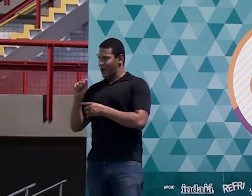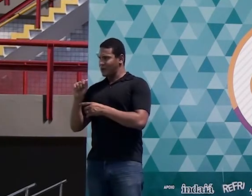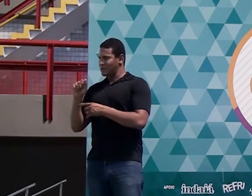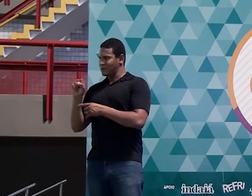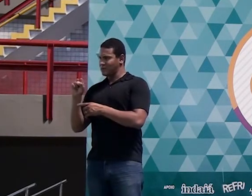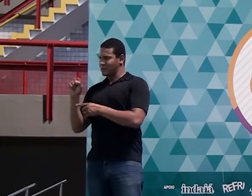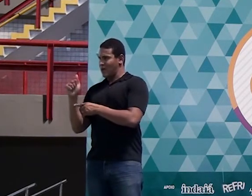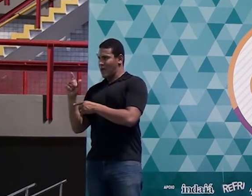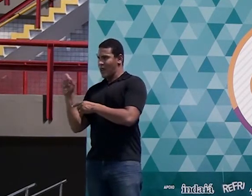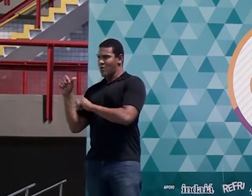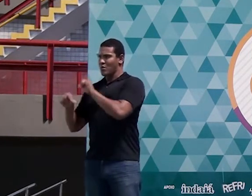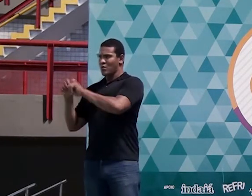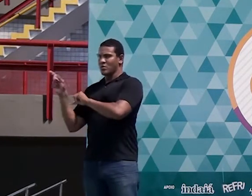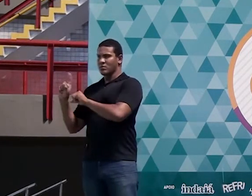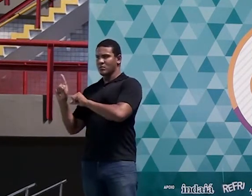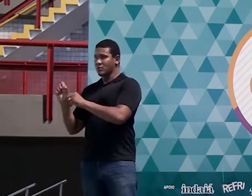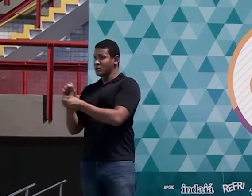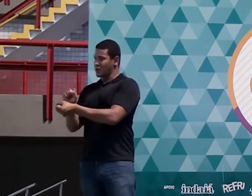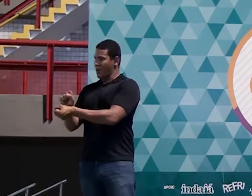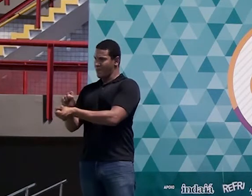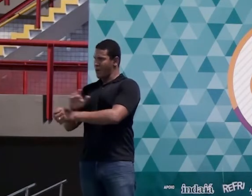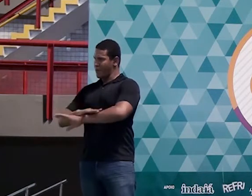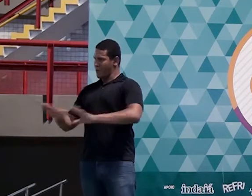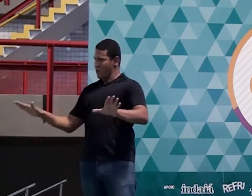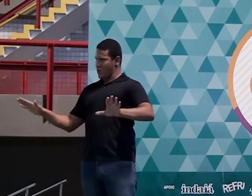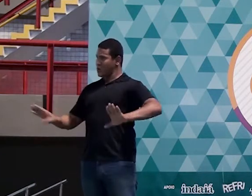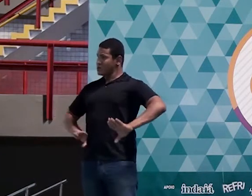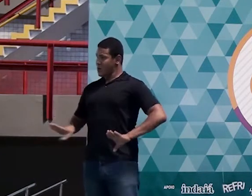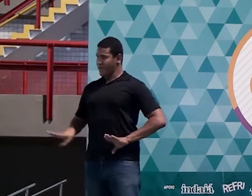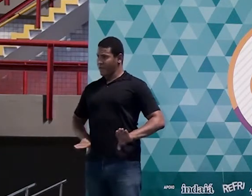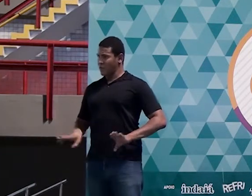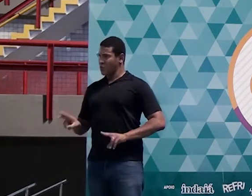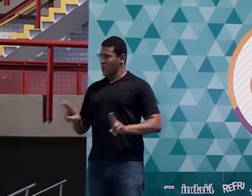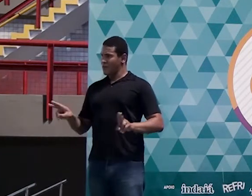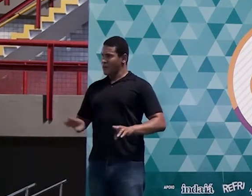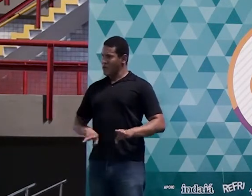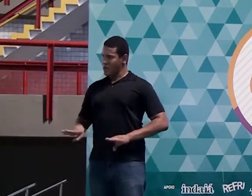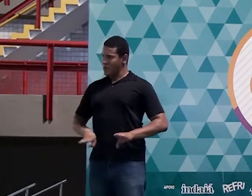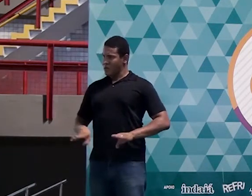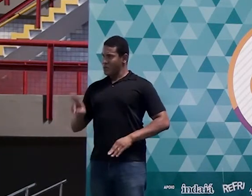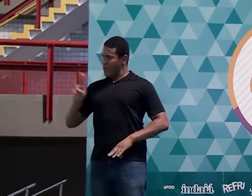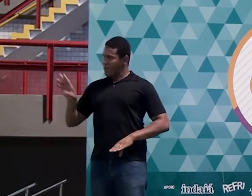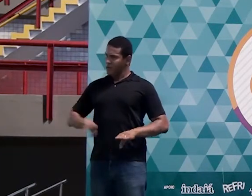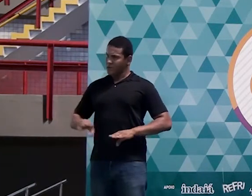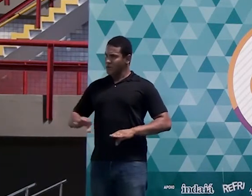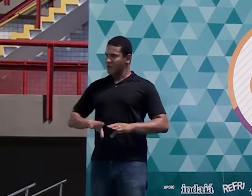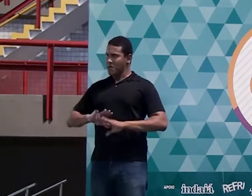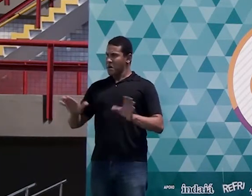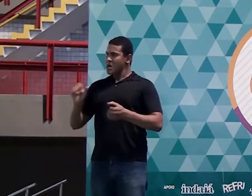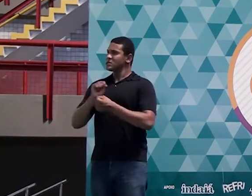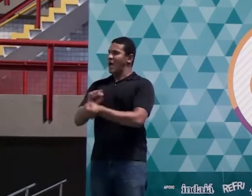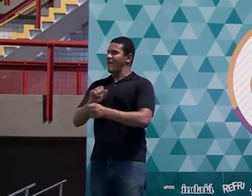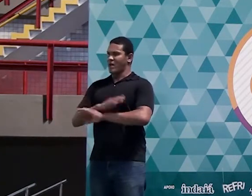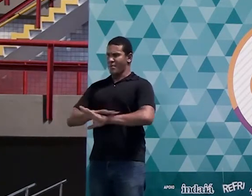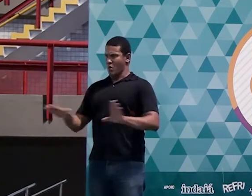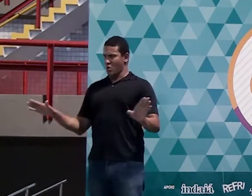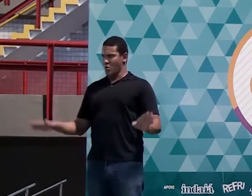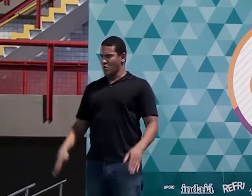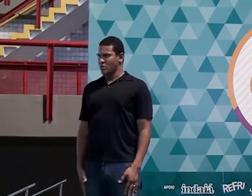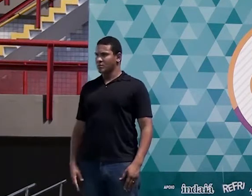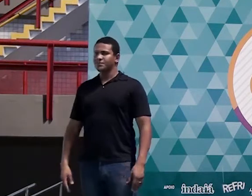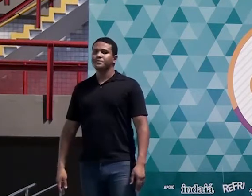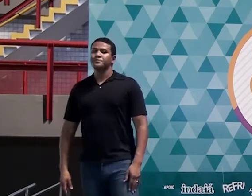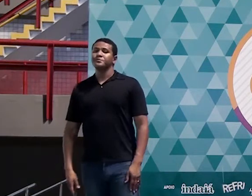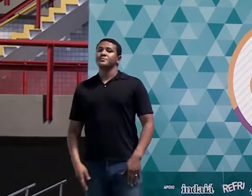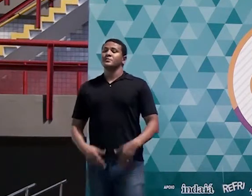mais escravo, é servo. Não é escravo. O item A tá falso. B,